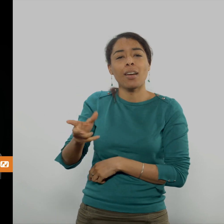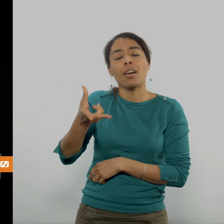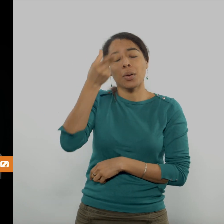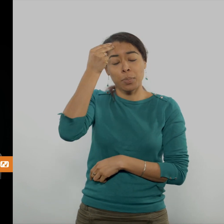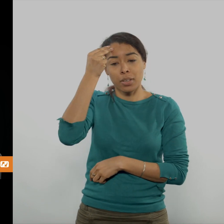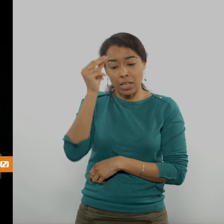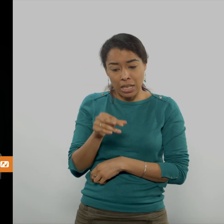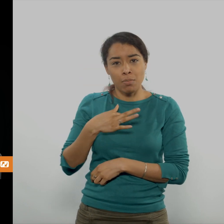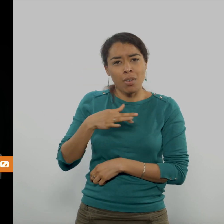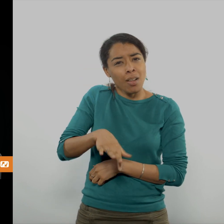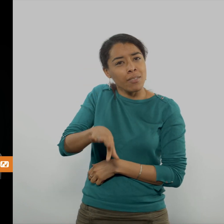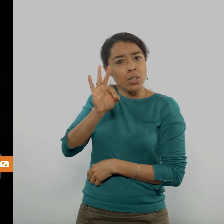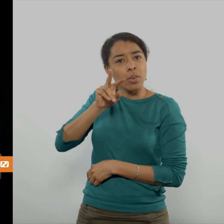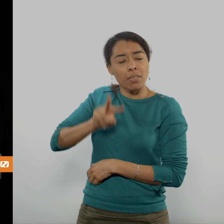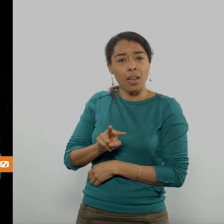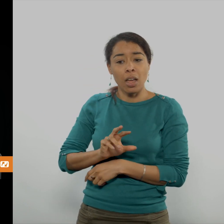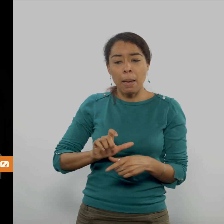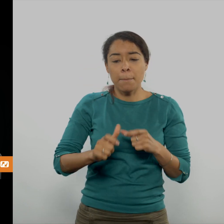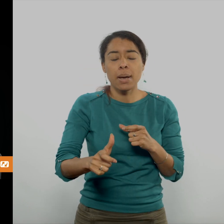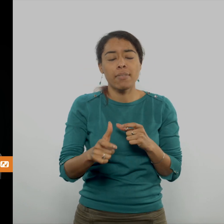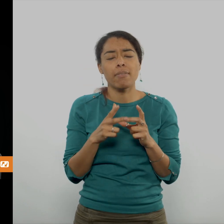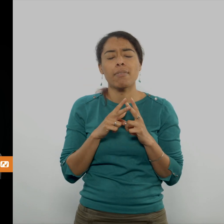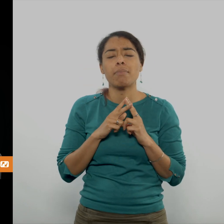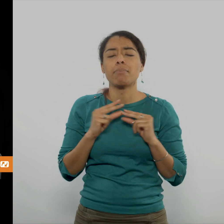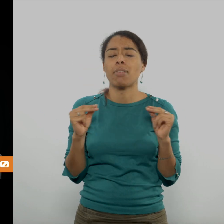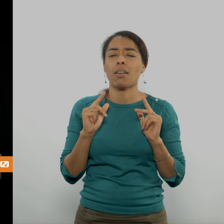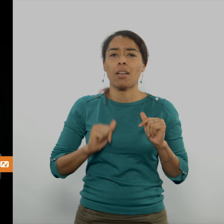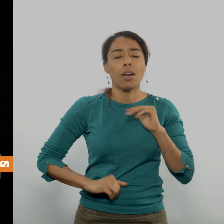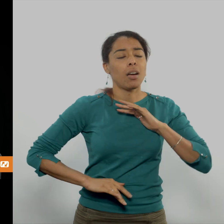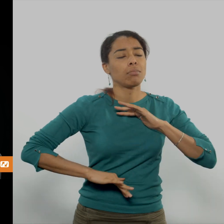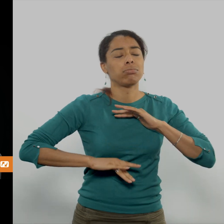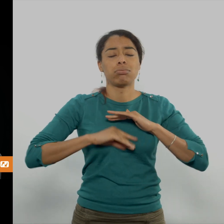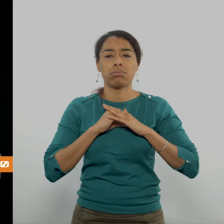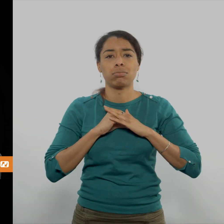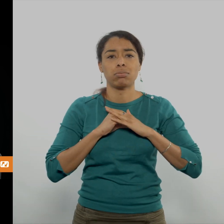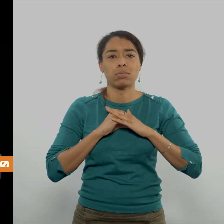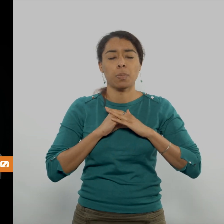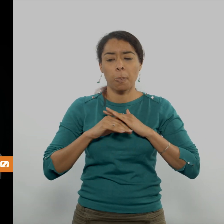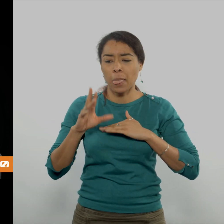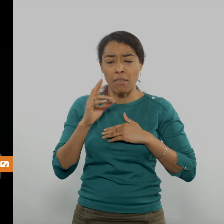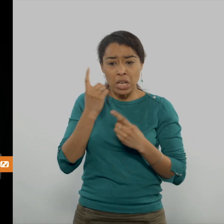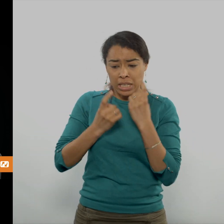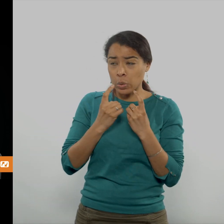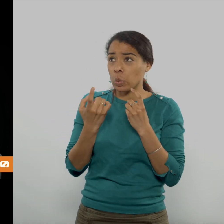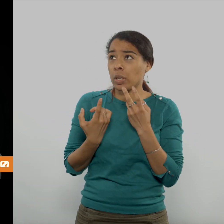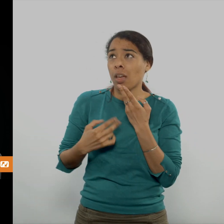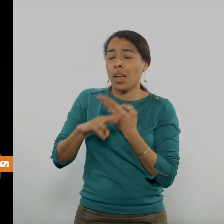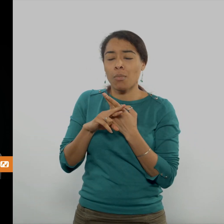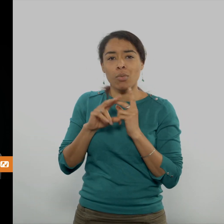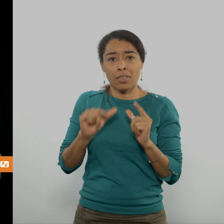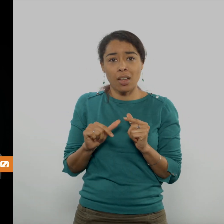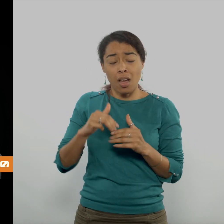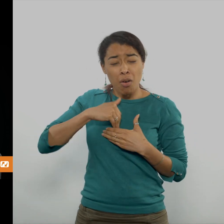choix que j'avais fait. Et surtout de la paix après dont il m'a comblé et toutes les réponses qu'il m'a apportées. Parce qu'au fond de